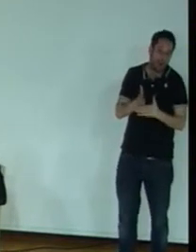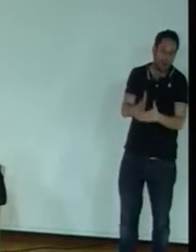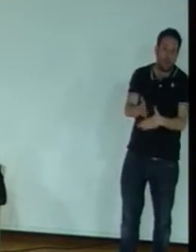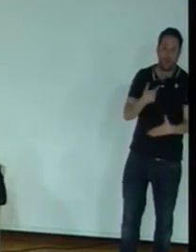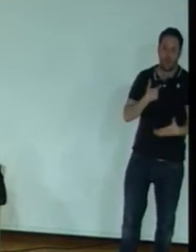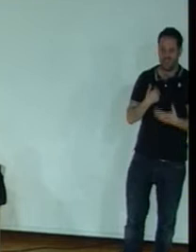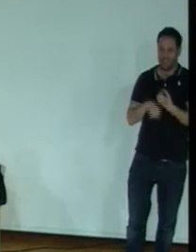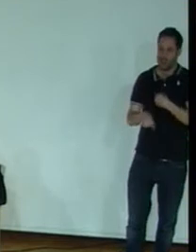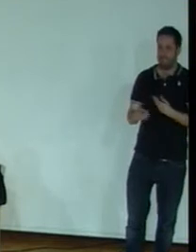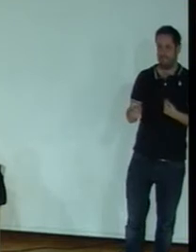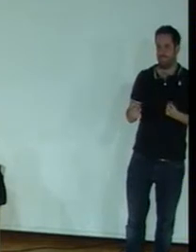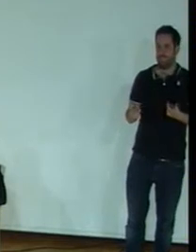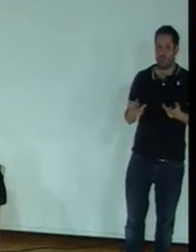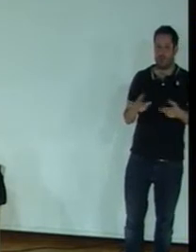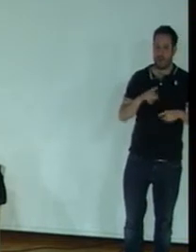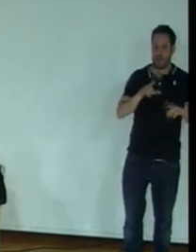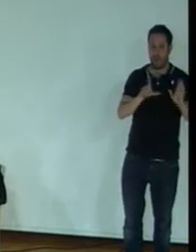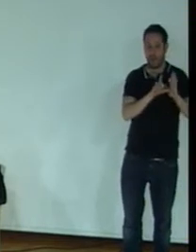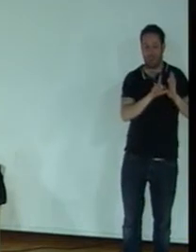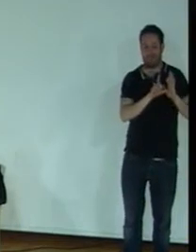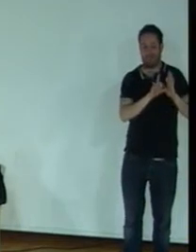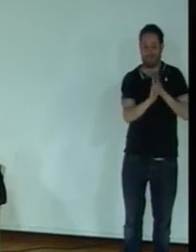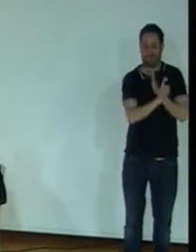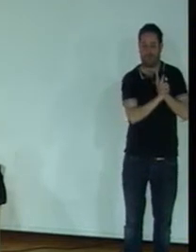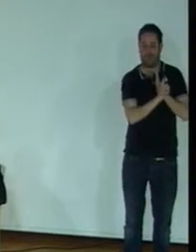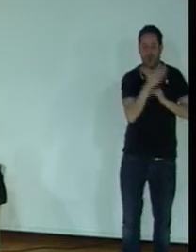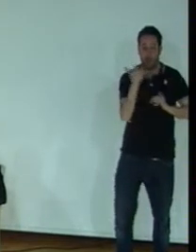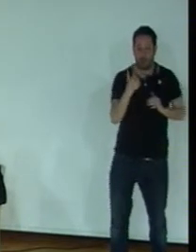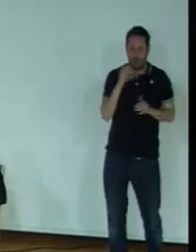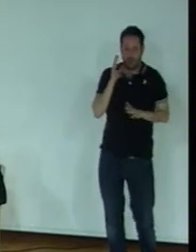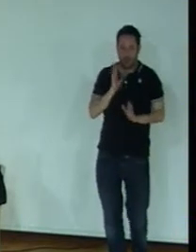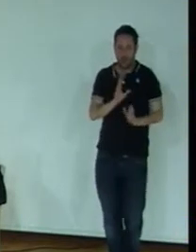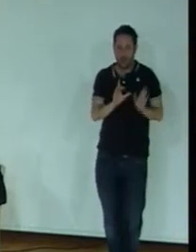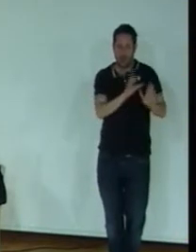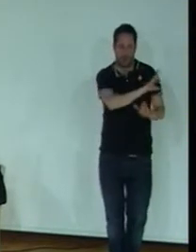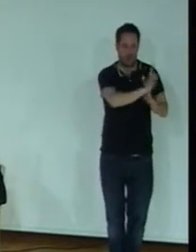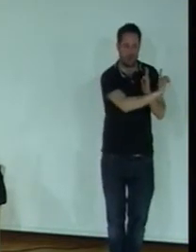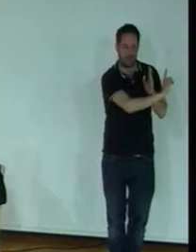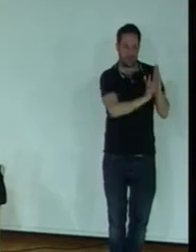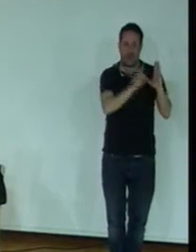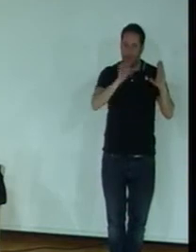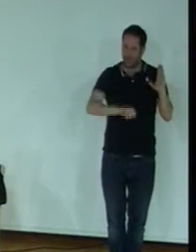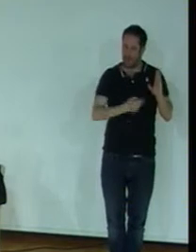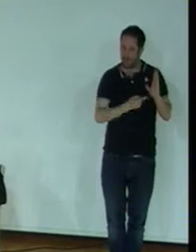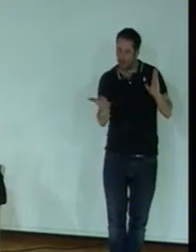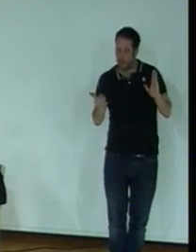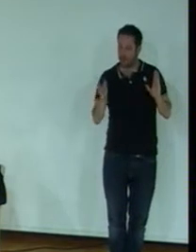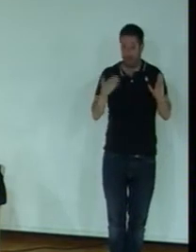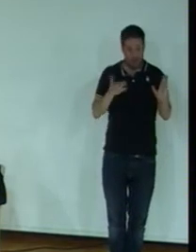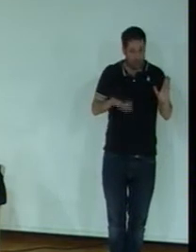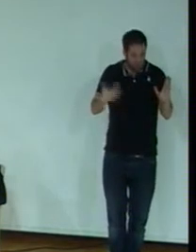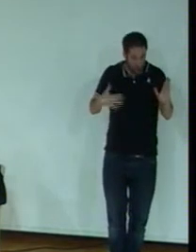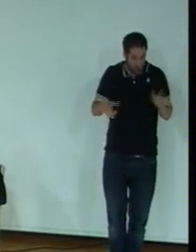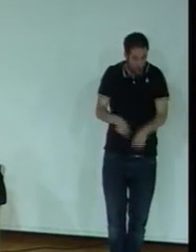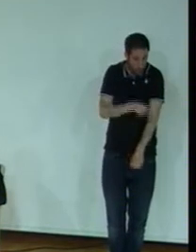nous dérange que ça ne soit pas vraiment légal. Donc on se sentirait mieux, on dormirait mieux si c'était légalisé. Donc ça existait déjà.